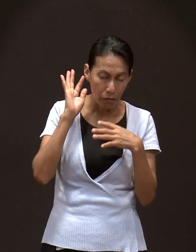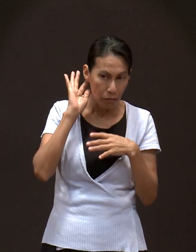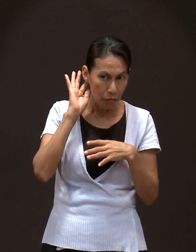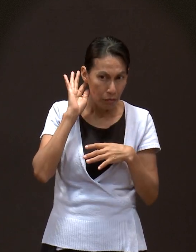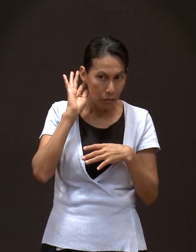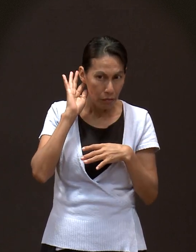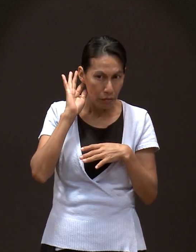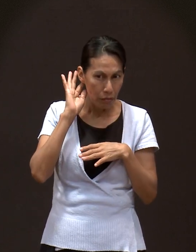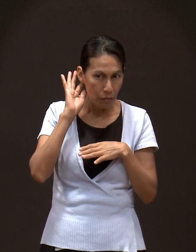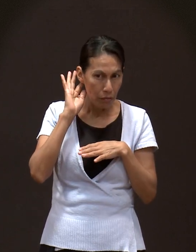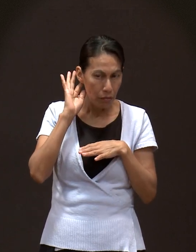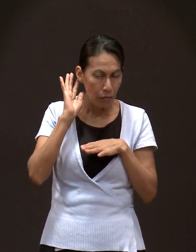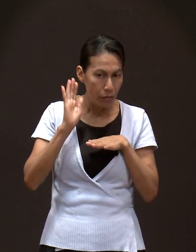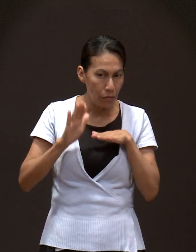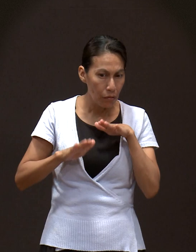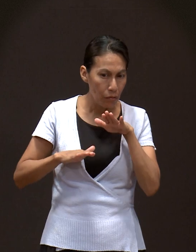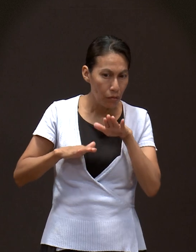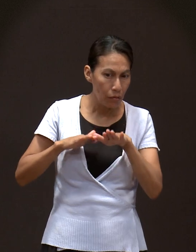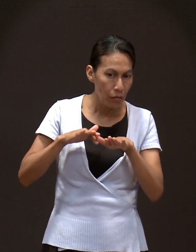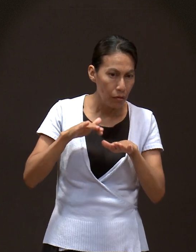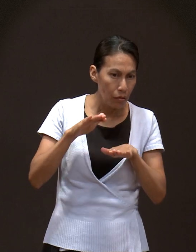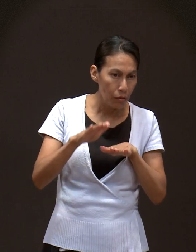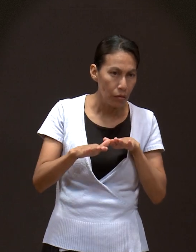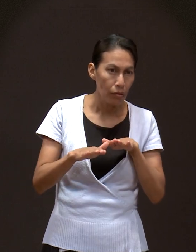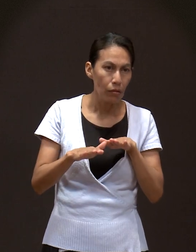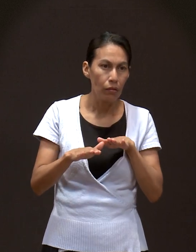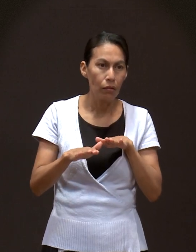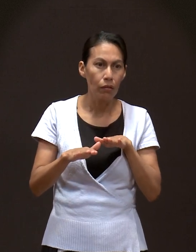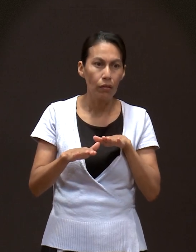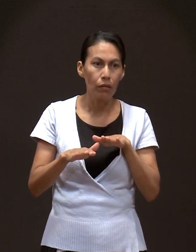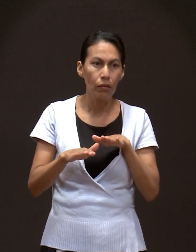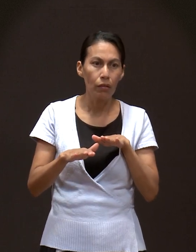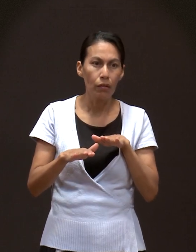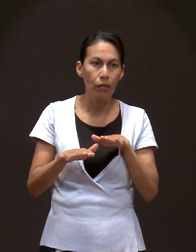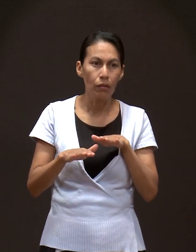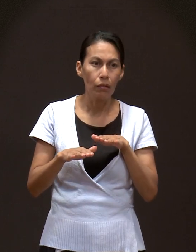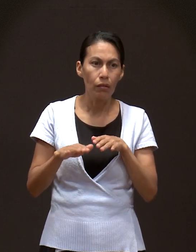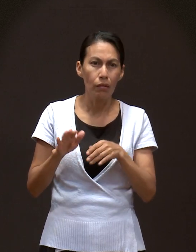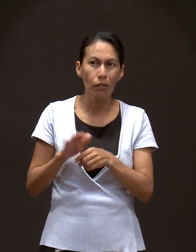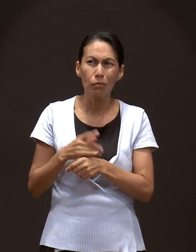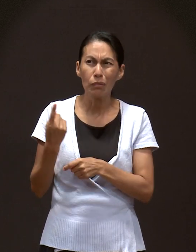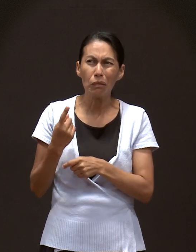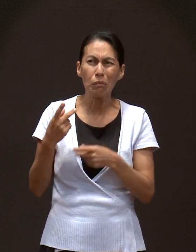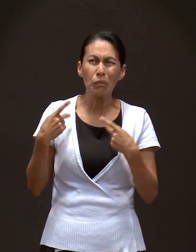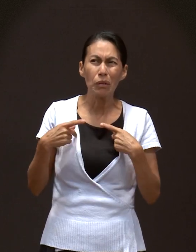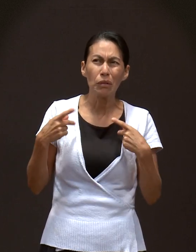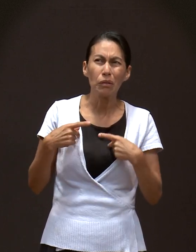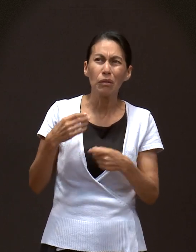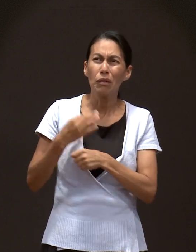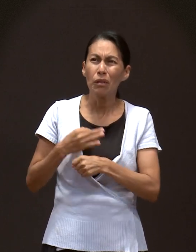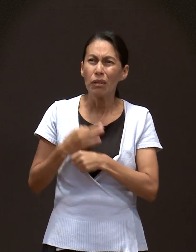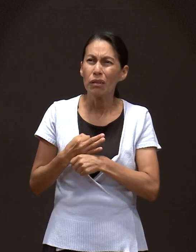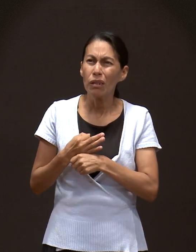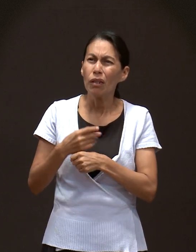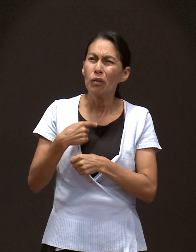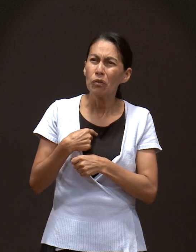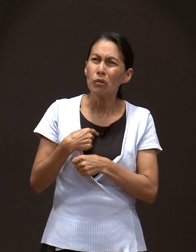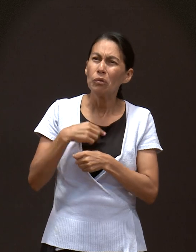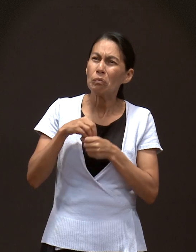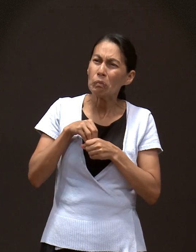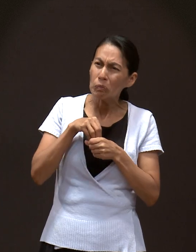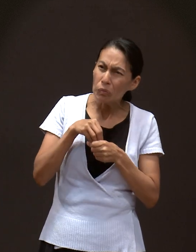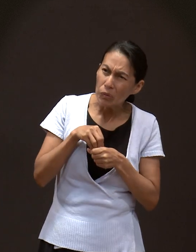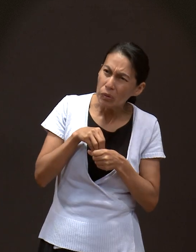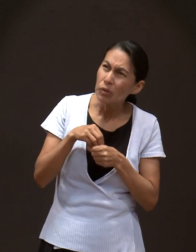cuando escucho unos pasos en el pasto. Y lo primero que yo dije fue, ¿por qué, Señor? ¿Por qué mandas a una persona ahorita?